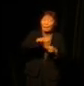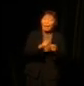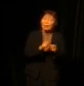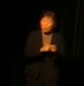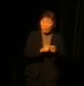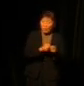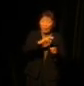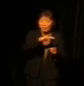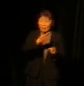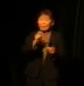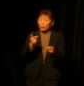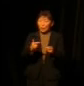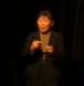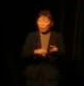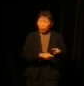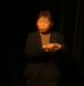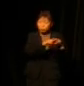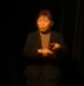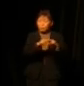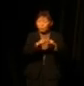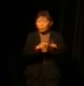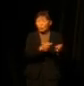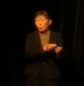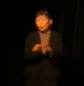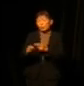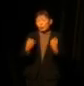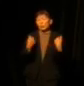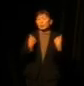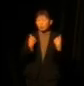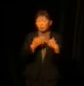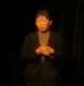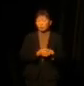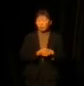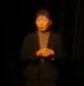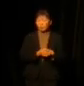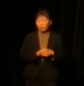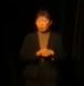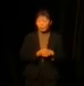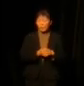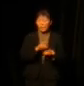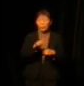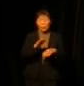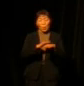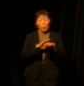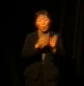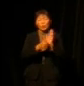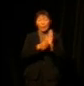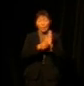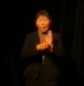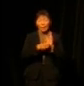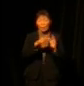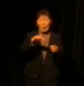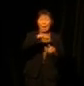備蓄しておいて、あと乾電池もいいんですけど、そういうの ローリングストップウォッチってね、賞味期限の切